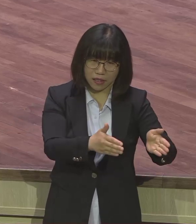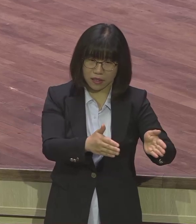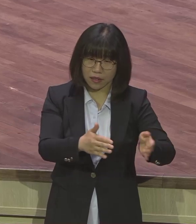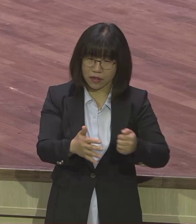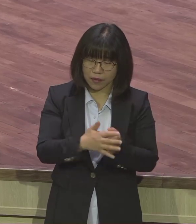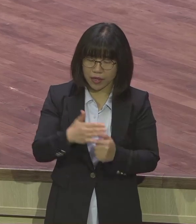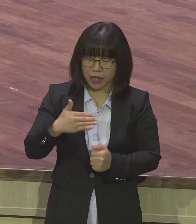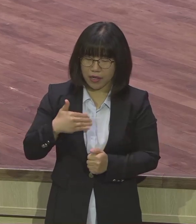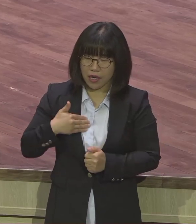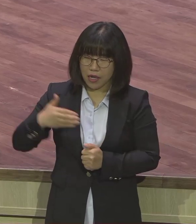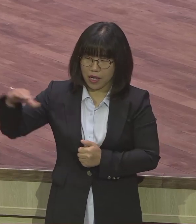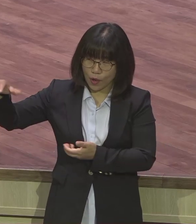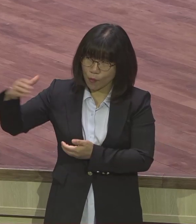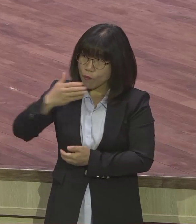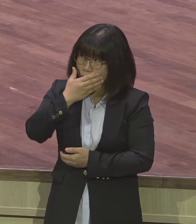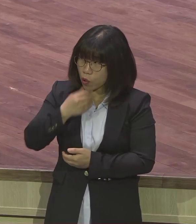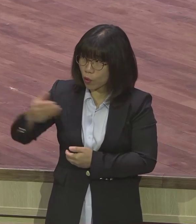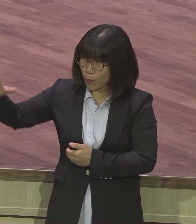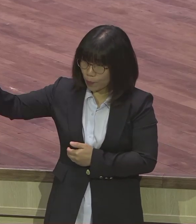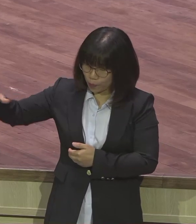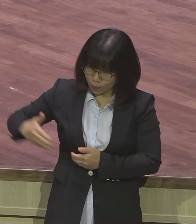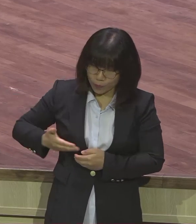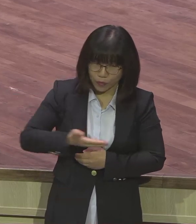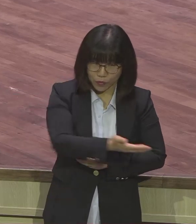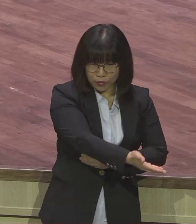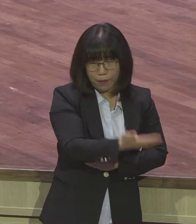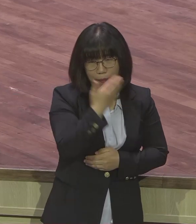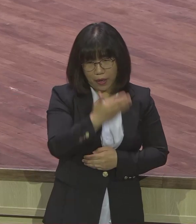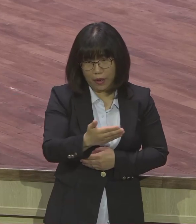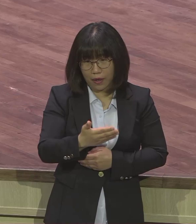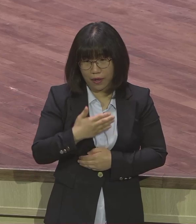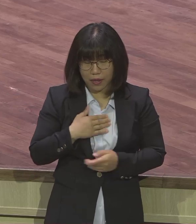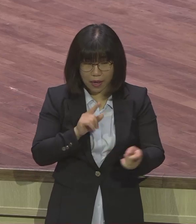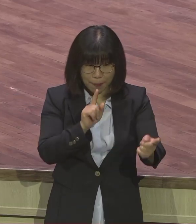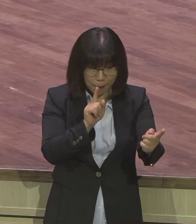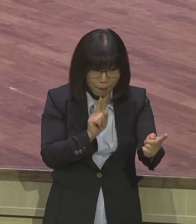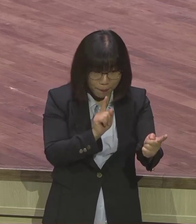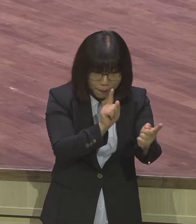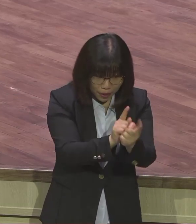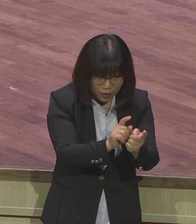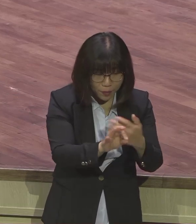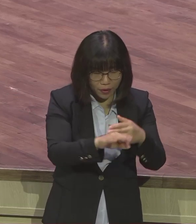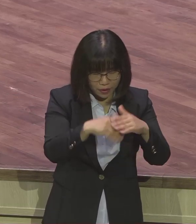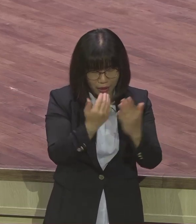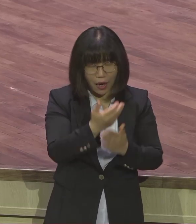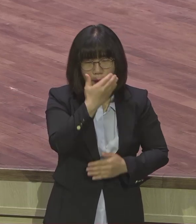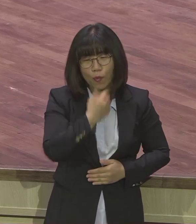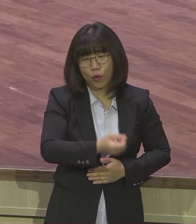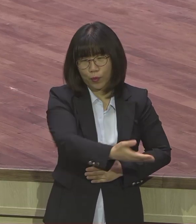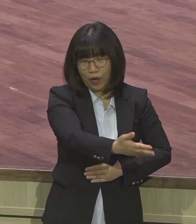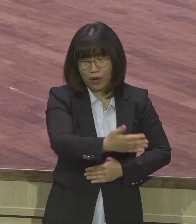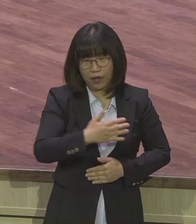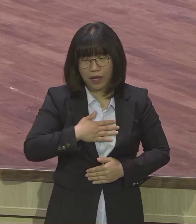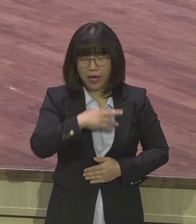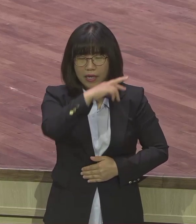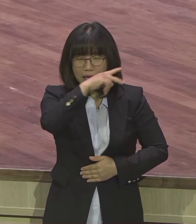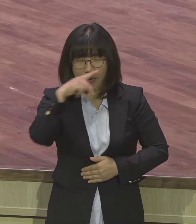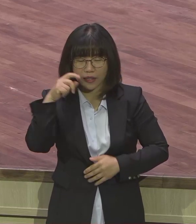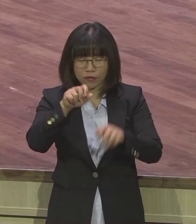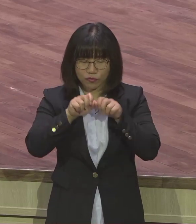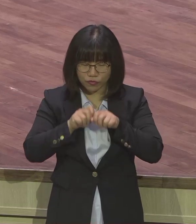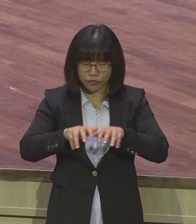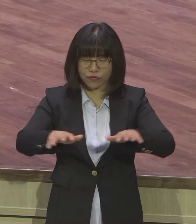다 복음화돼. 나를 만나는 사람마다 다 복음을 들어. 예수 향기야 그 향기. 예수 향기를